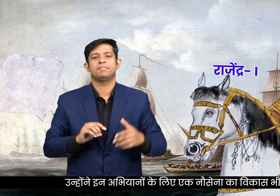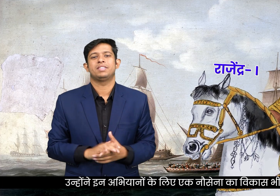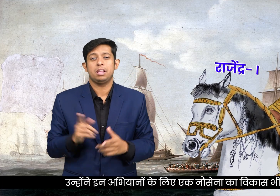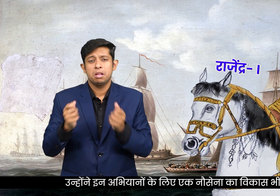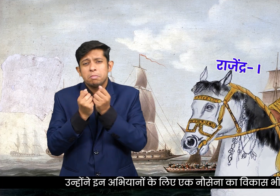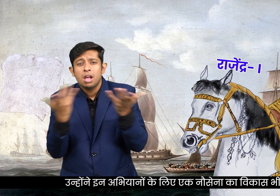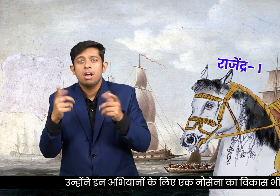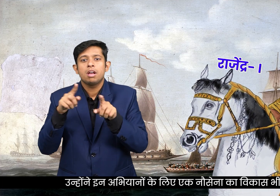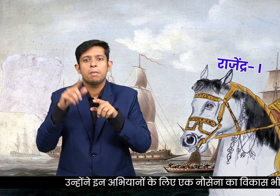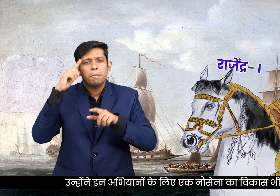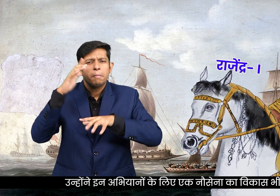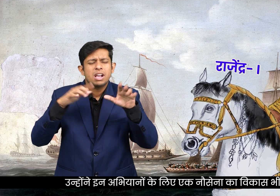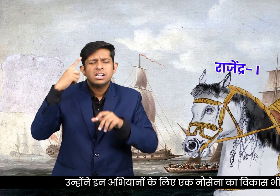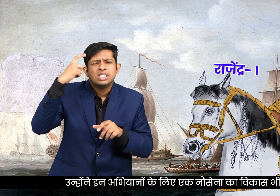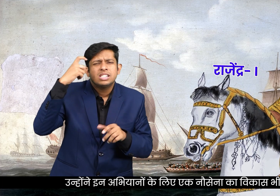भी किया।